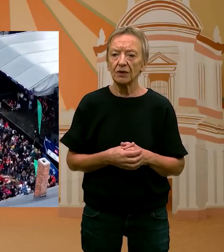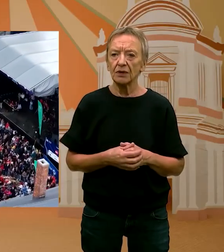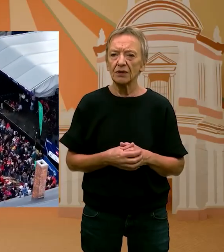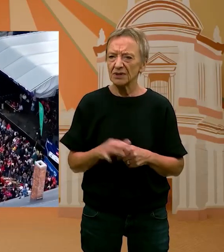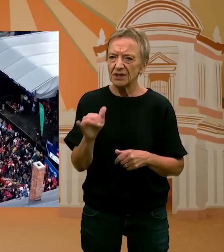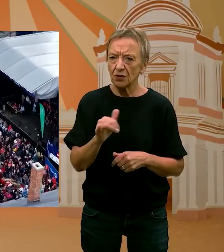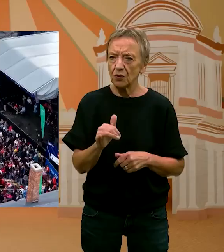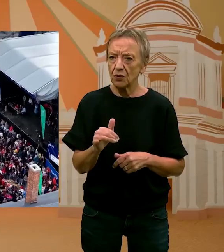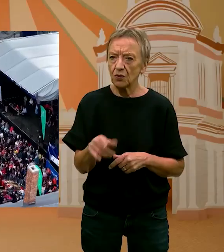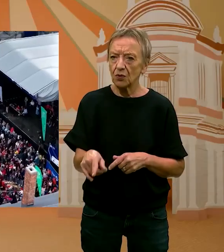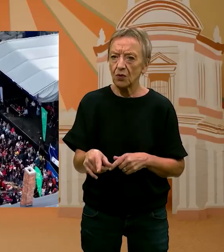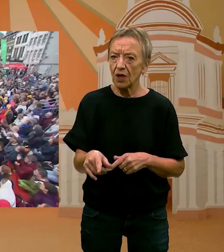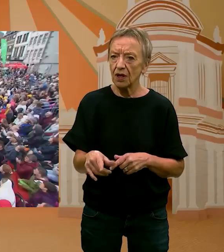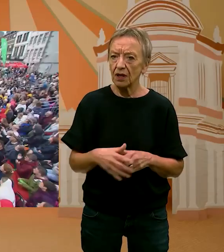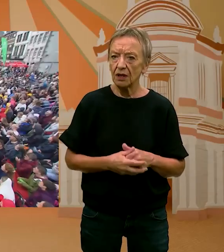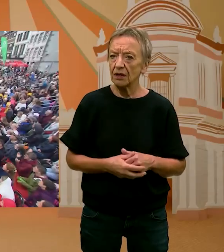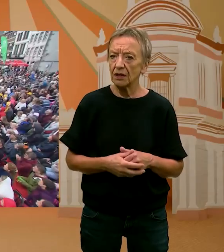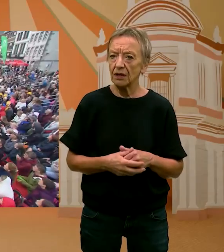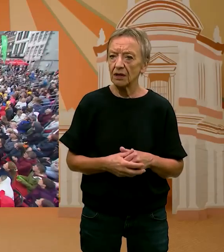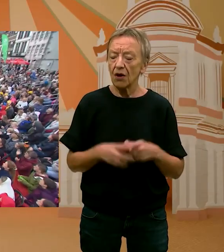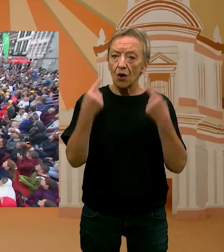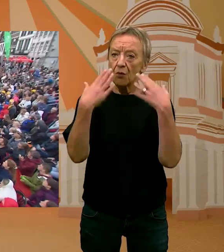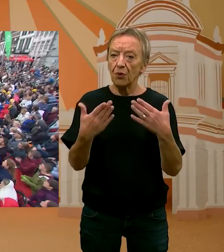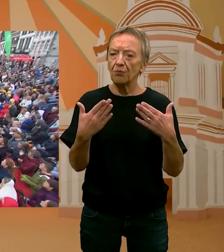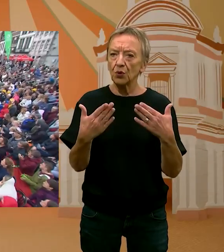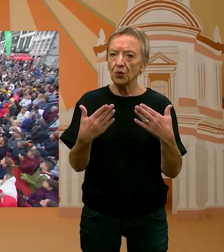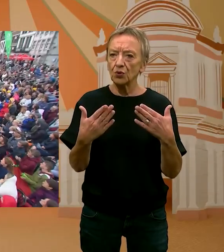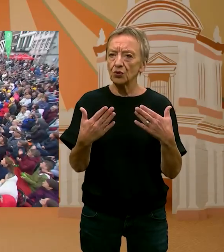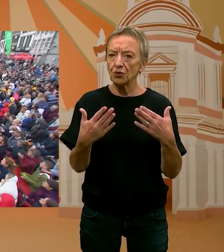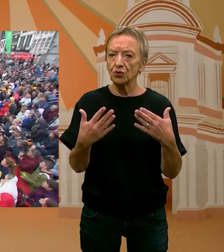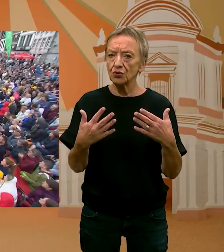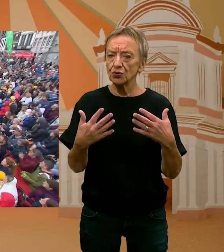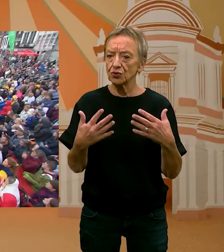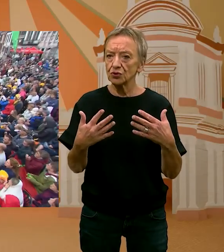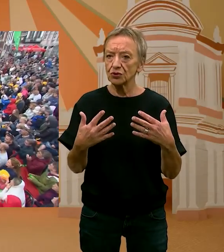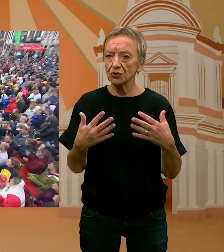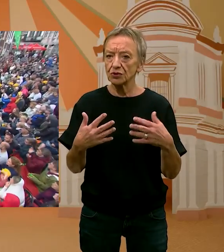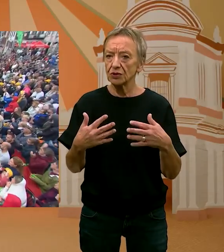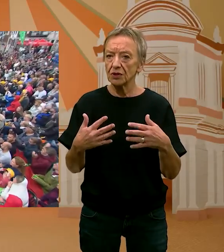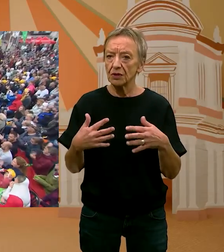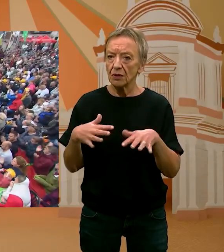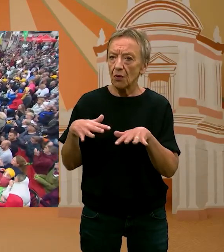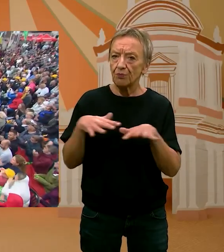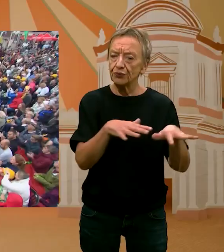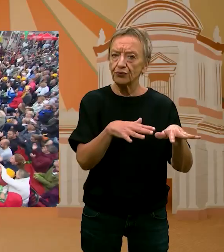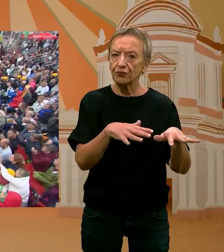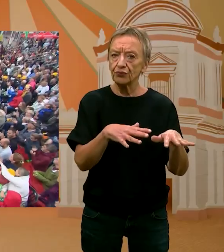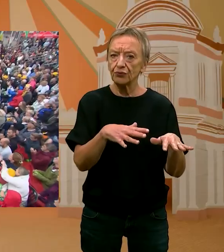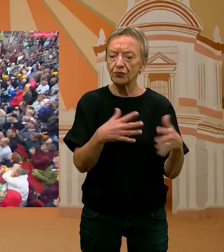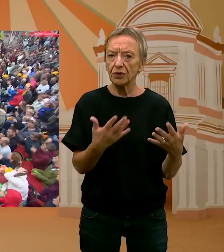va proposer une charge. Alors c'est quoi l'intérêt? C'est relancer un petit peu la dynamique, changer la dynamique du combat? Il y